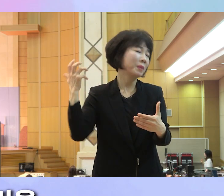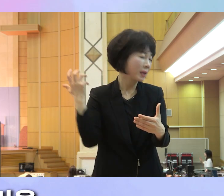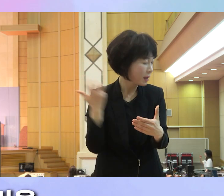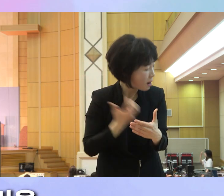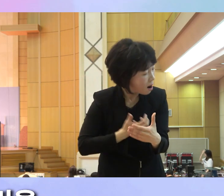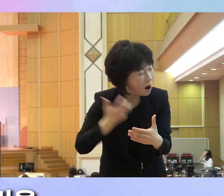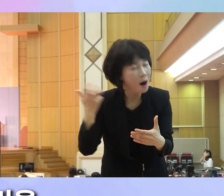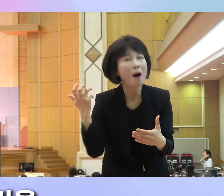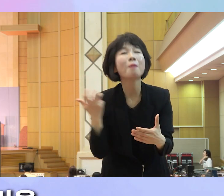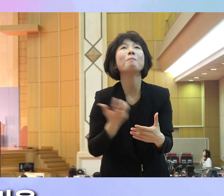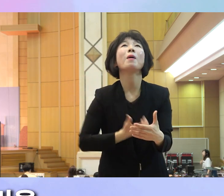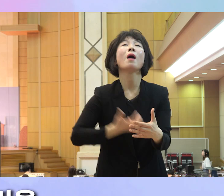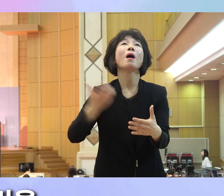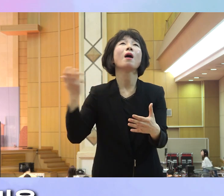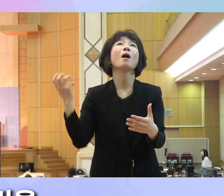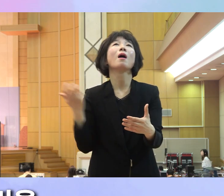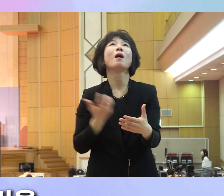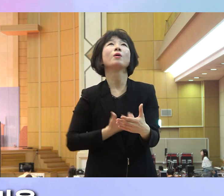마음이